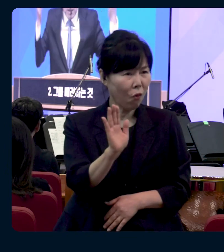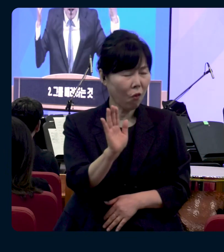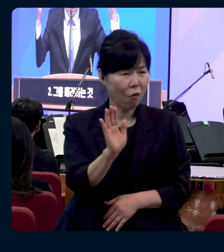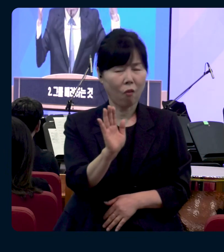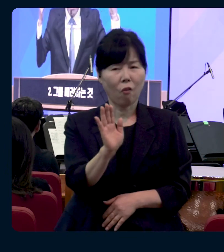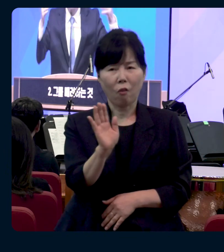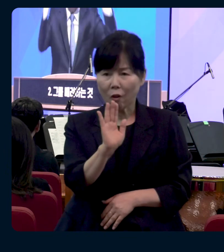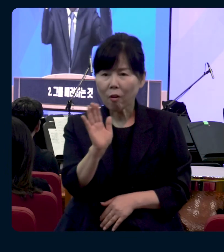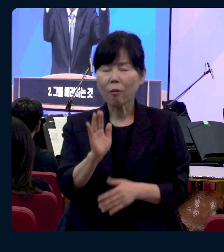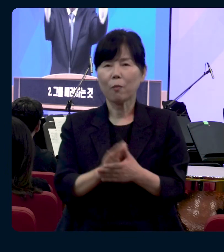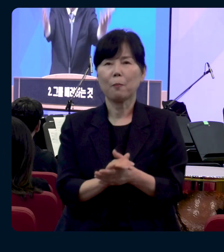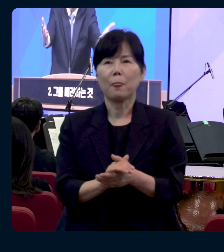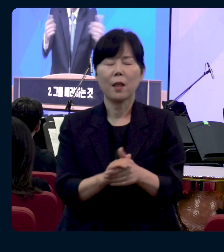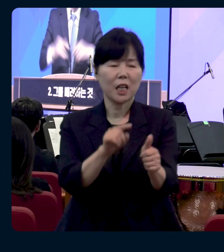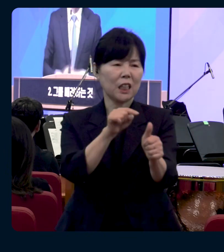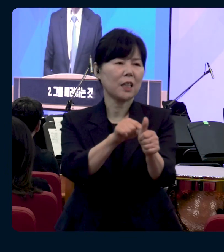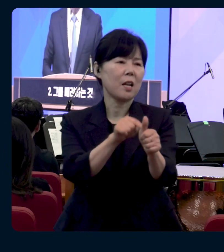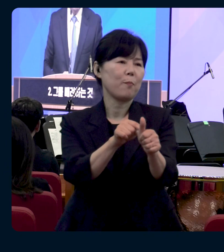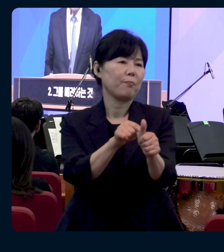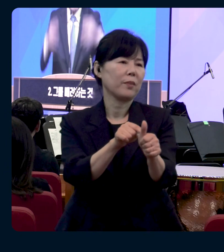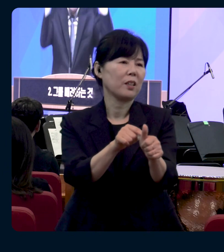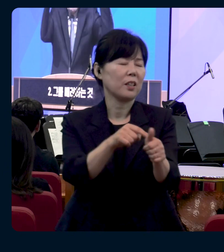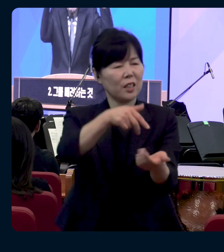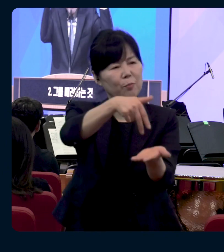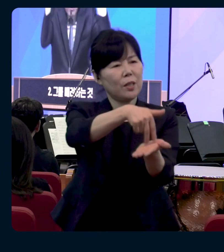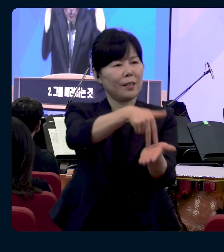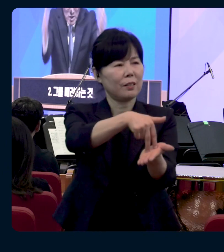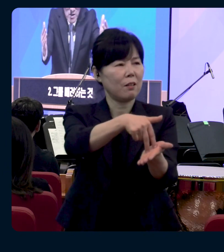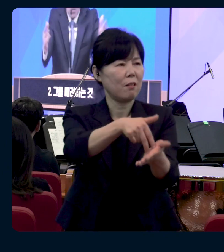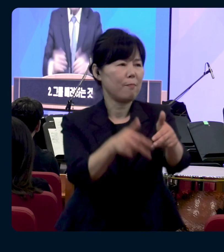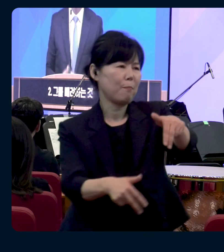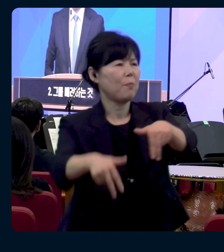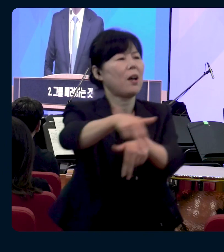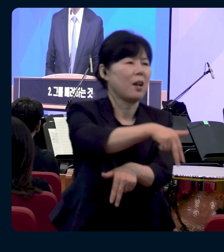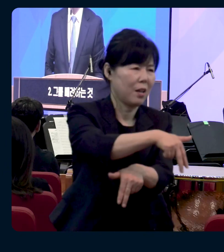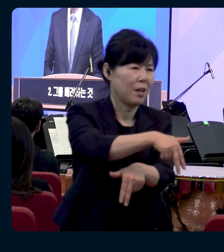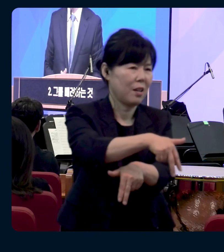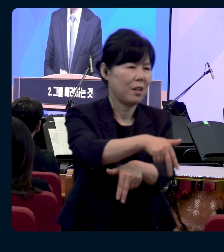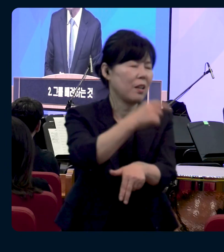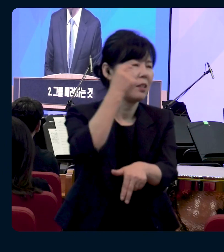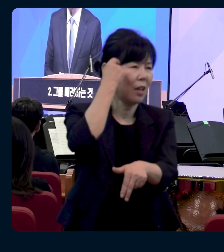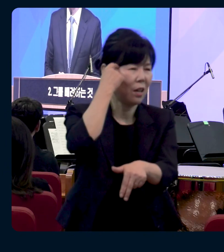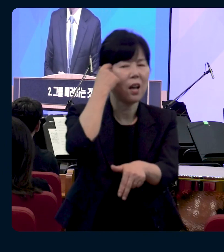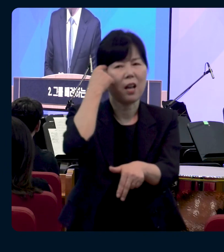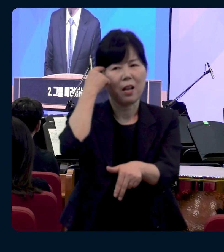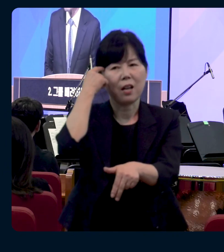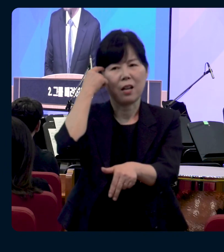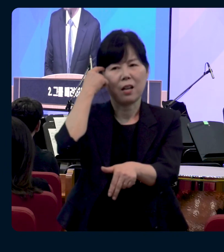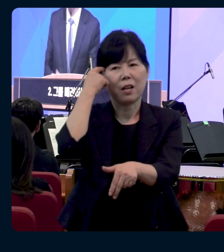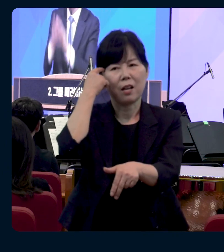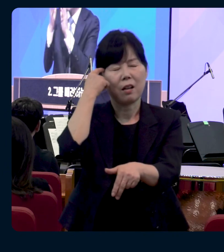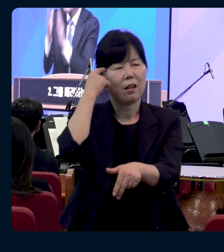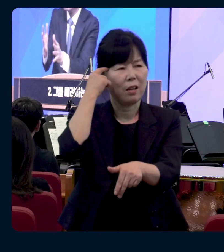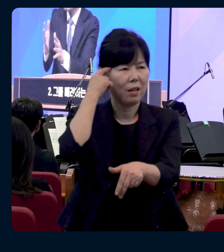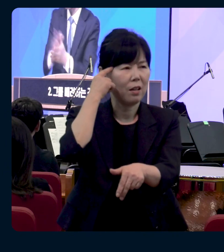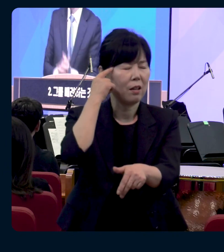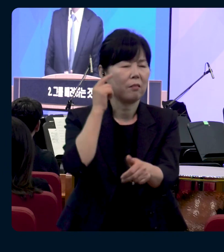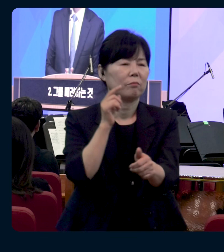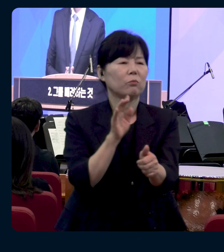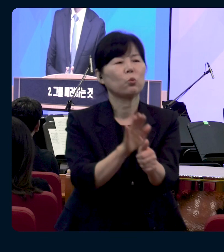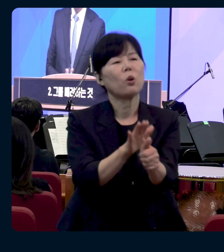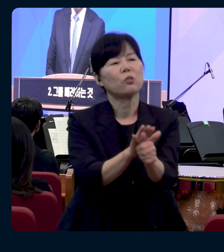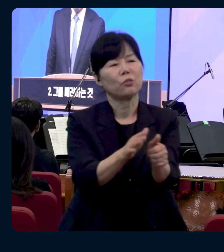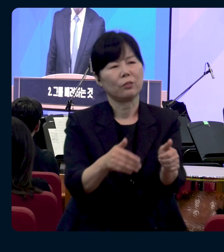근데 그게 아니라 그 사람의 입장에서 그 사람을 위해서 생각하고 판단하고 행동하는 것, 바로 그것을